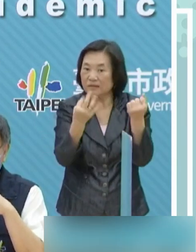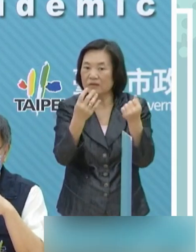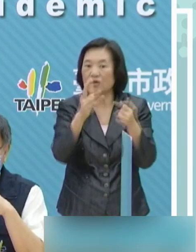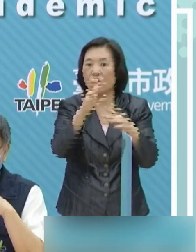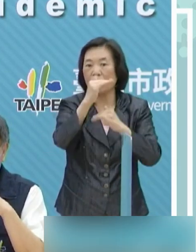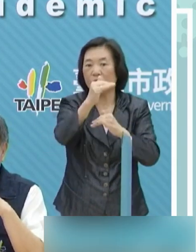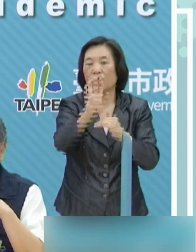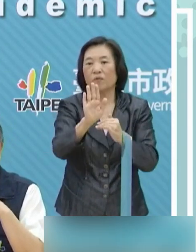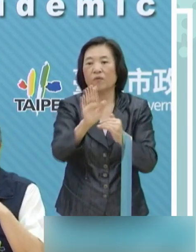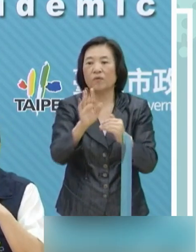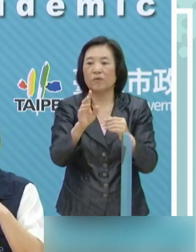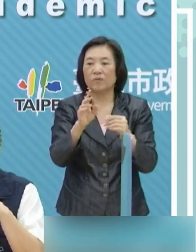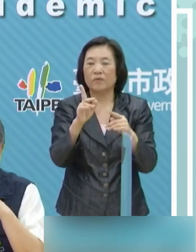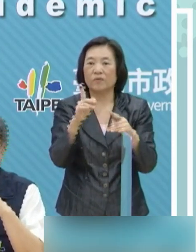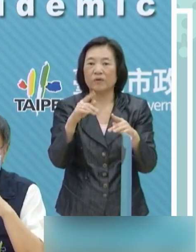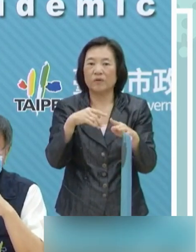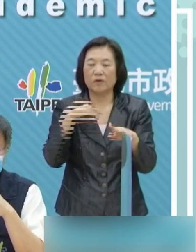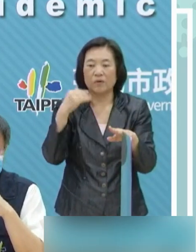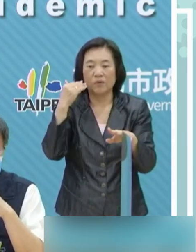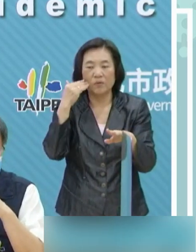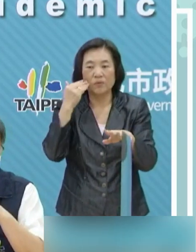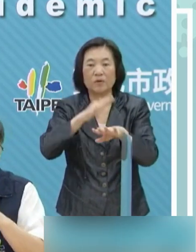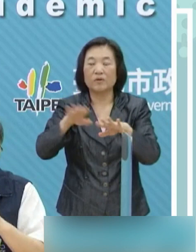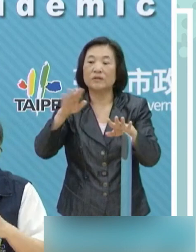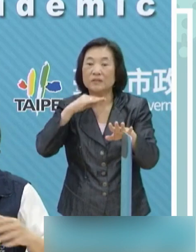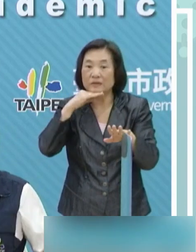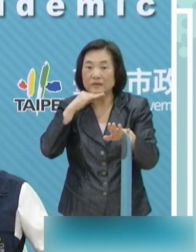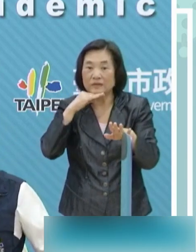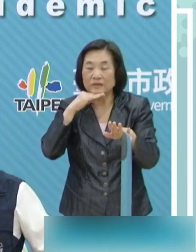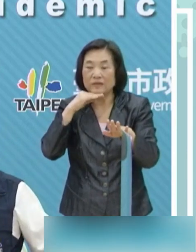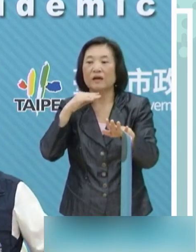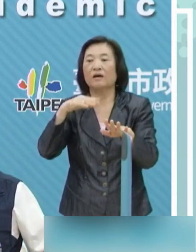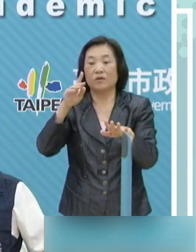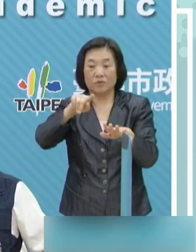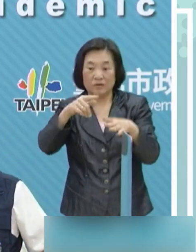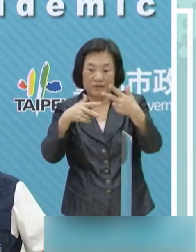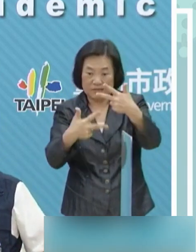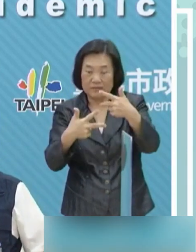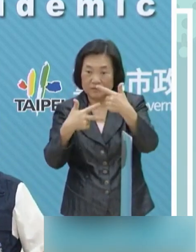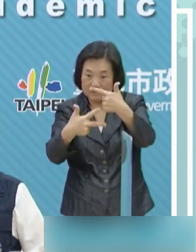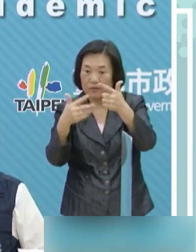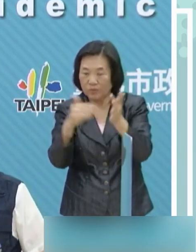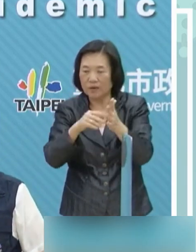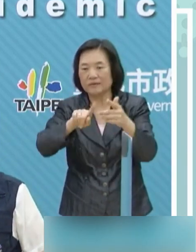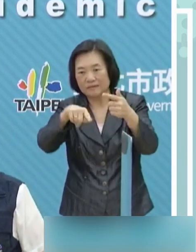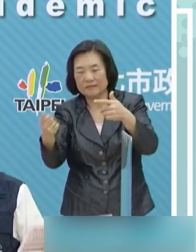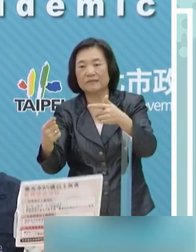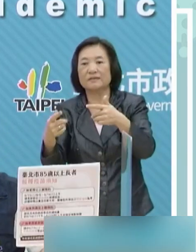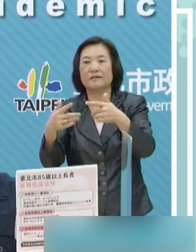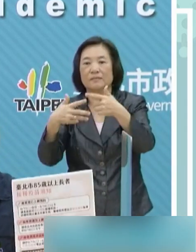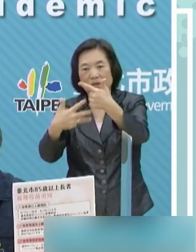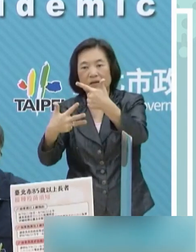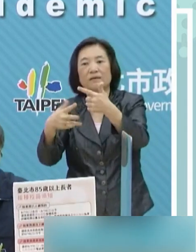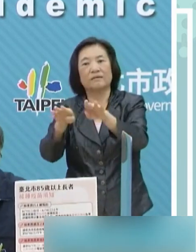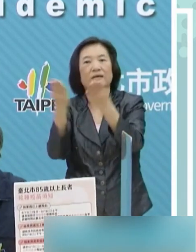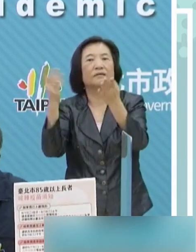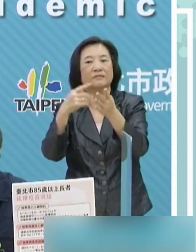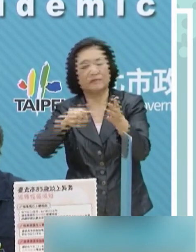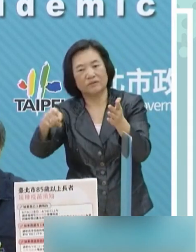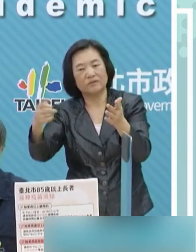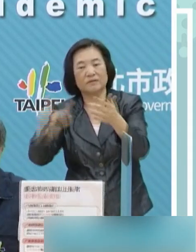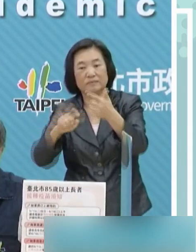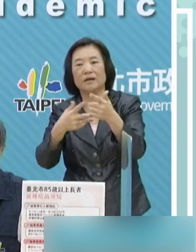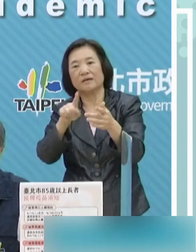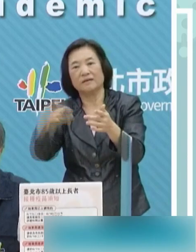市哦，户籍不在台，但是户籍不在台北老人有多少，我实在是不知道。所以我们会把这医院的名额哈，把注射名额准备